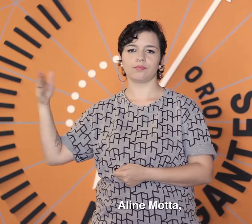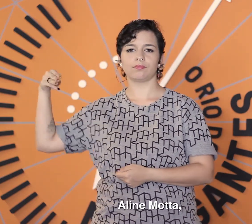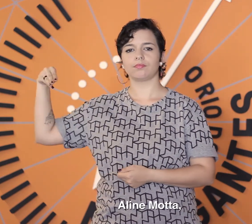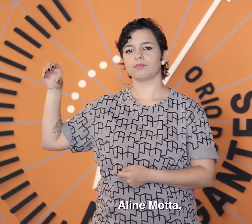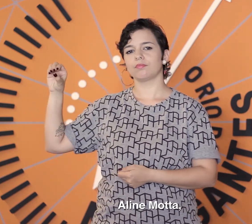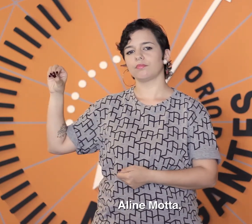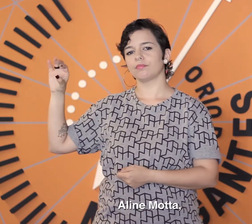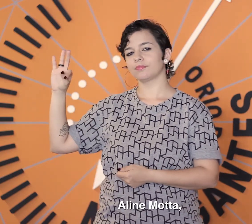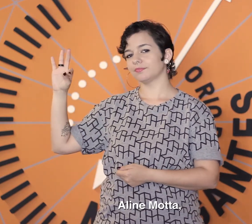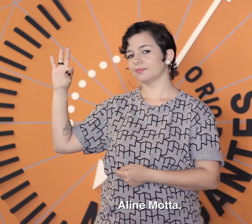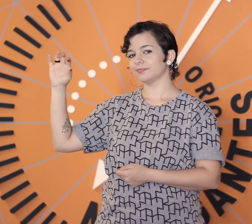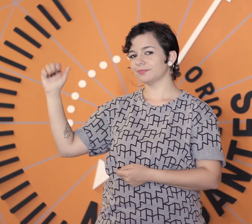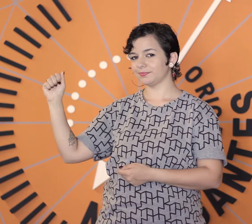Aline Mota,